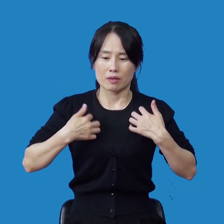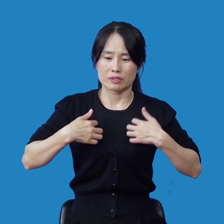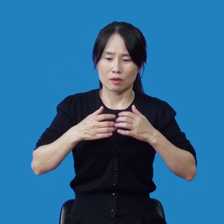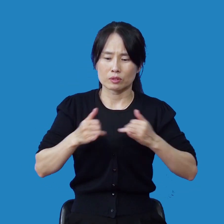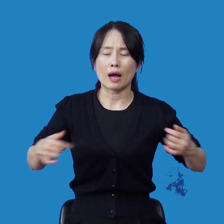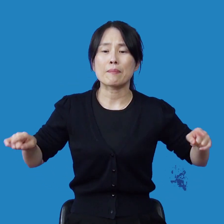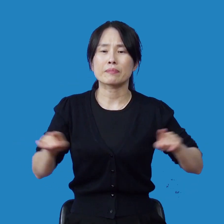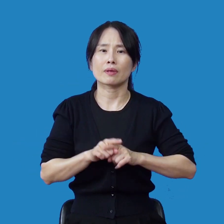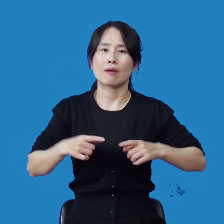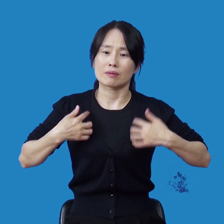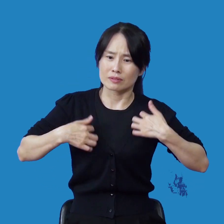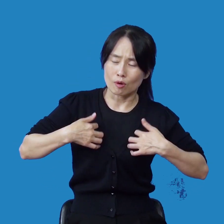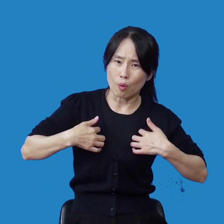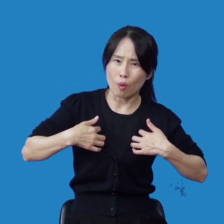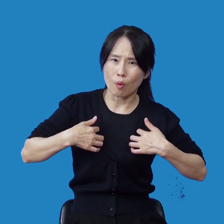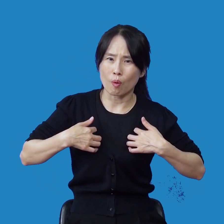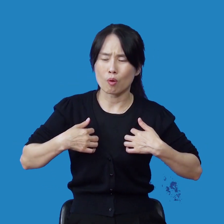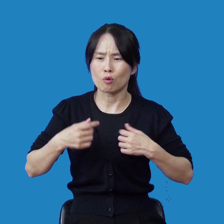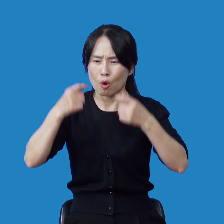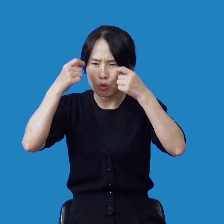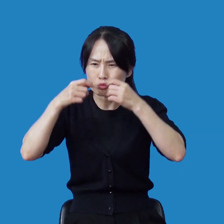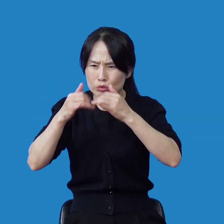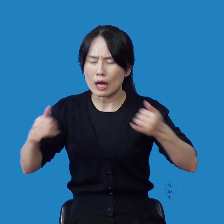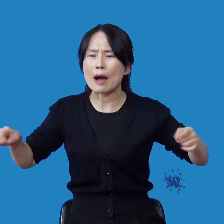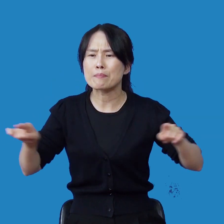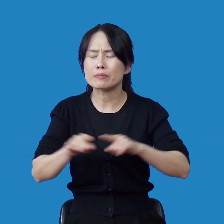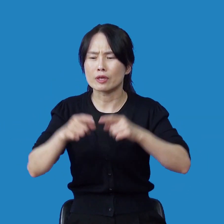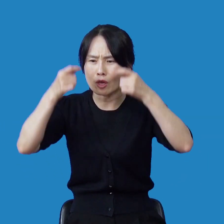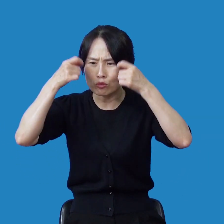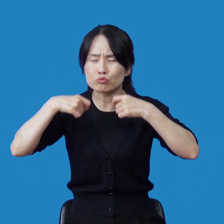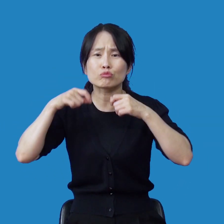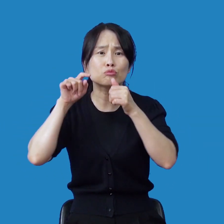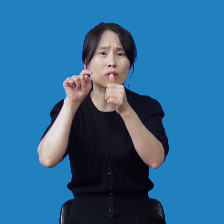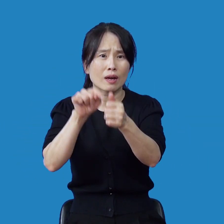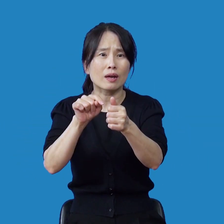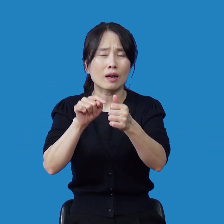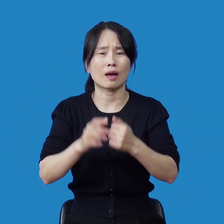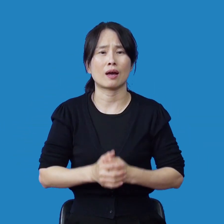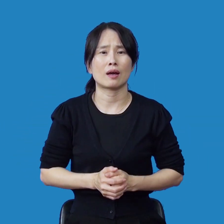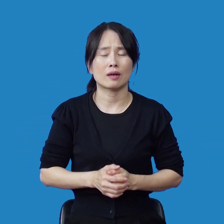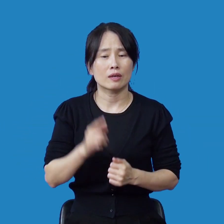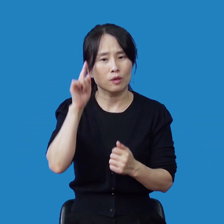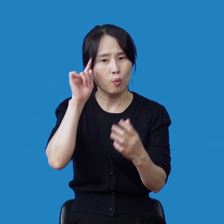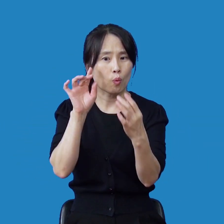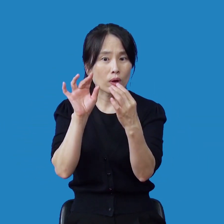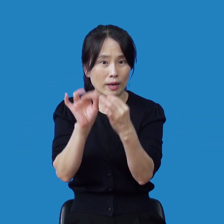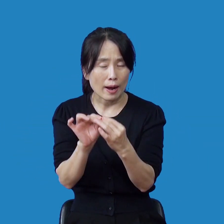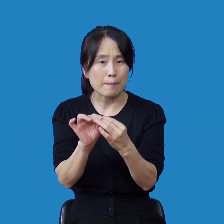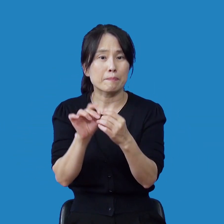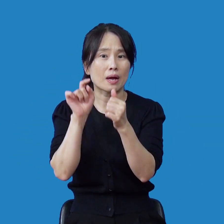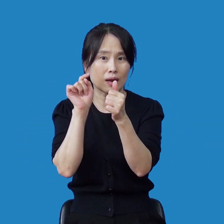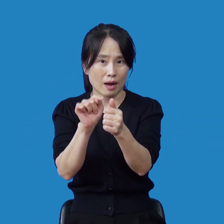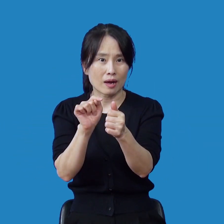자들과 함께 즐거워하고 우는 자들과 함께 울라. 공감하라는 말이죠.